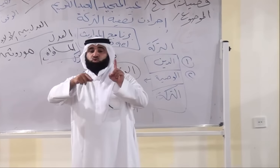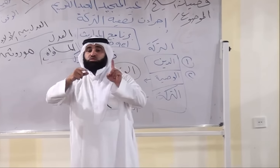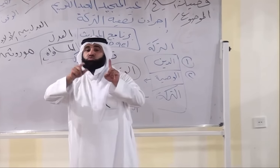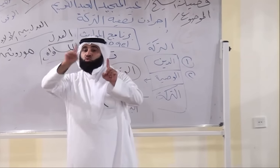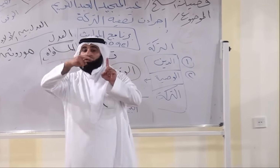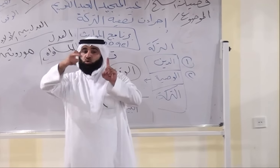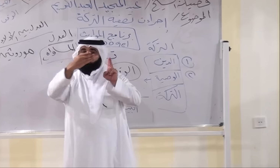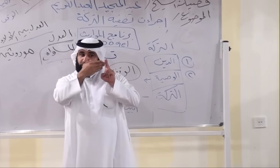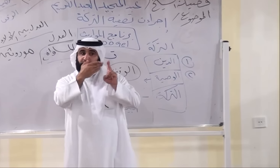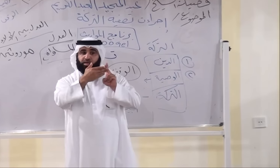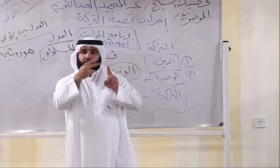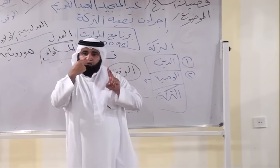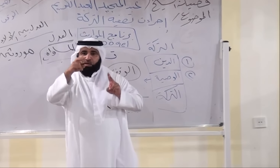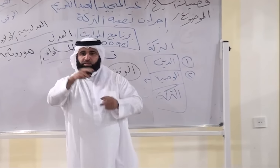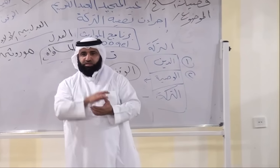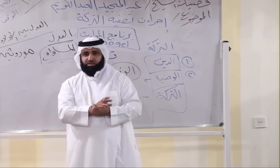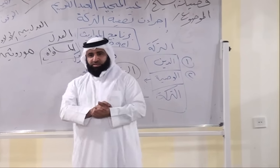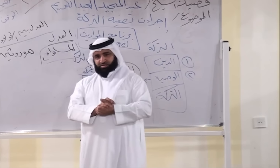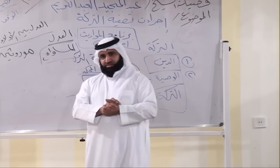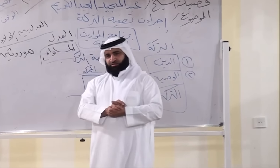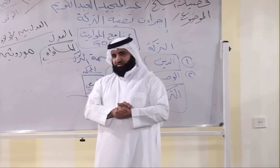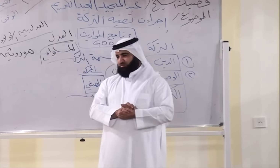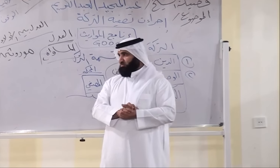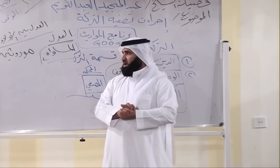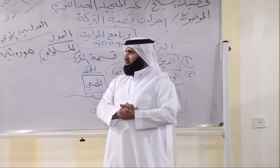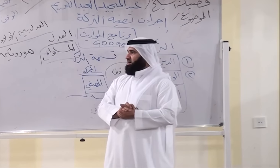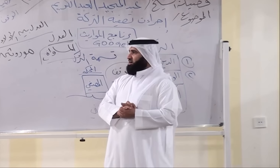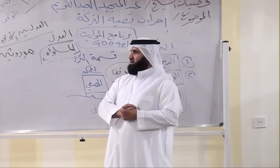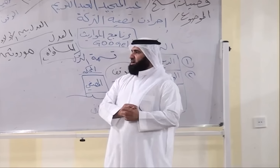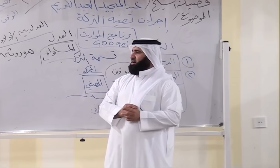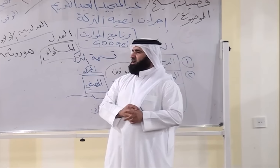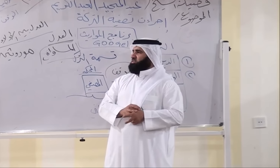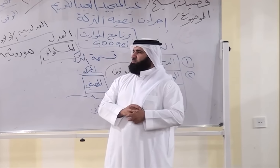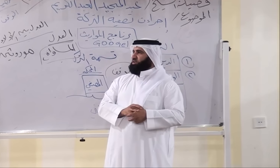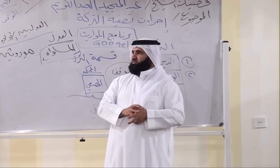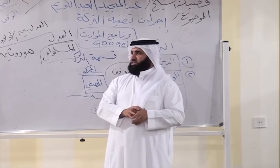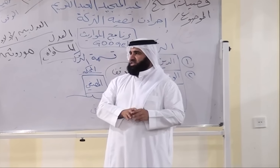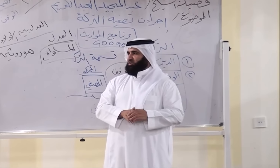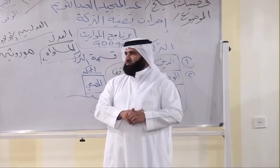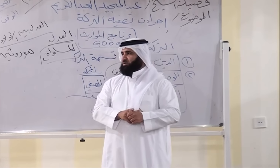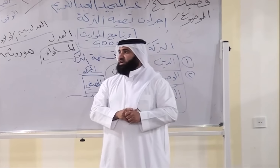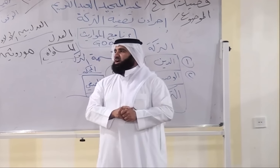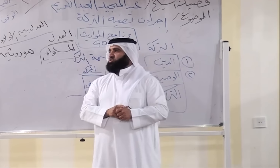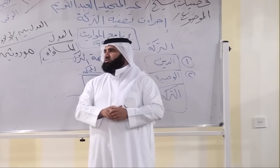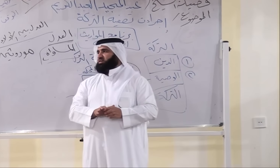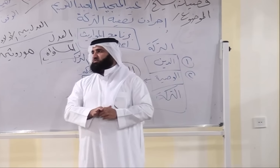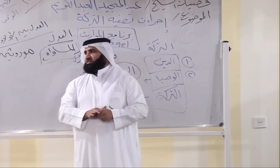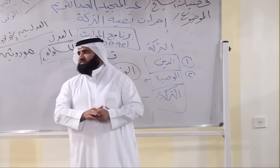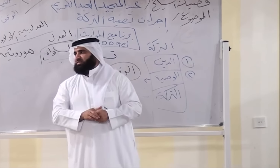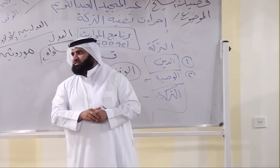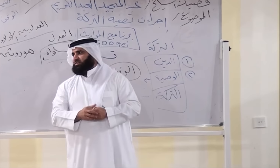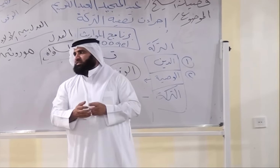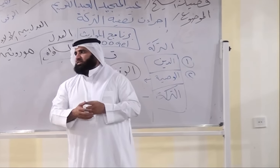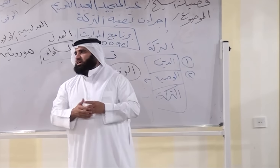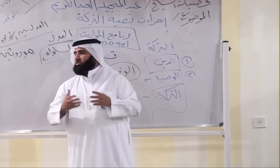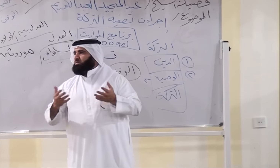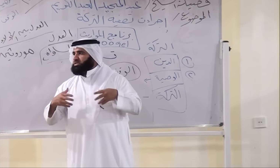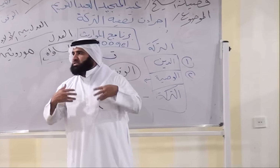عنها. يقرا كعبه من اللي لا لا لا انا ما عفوا انا بس ها؟